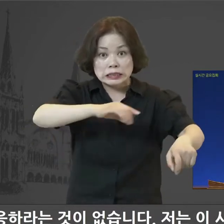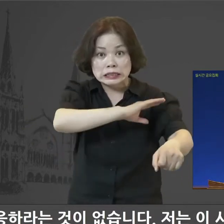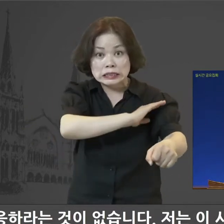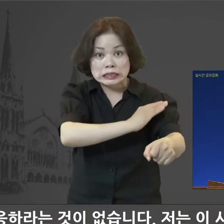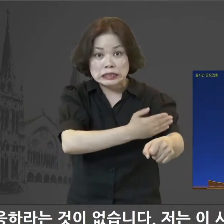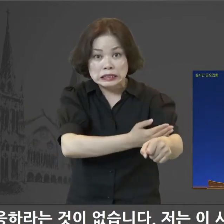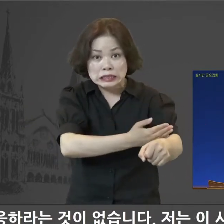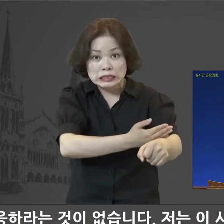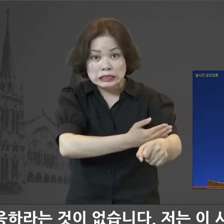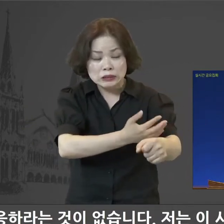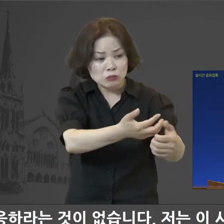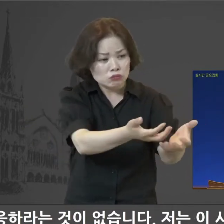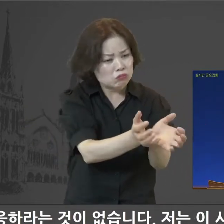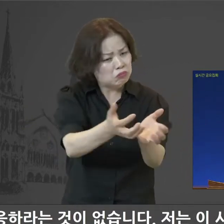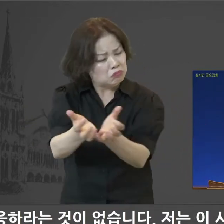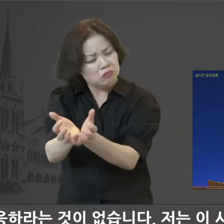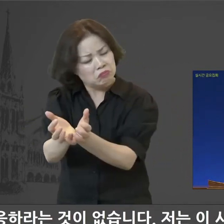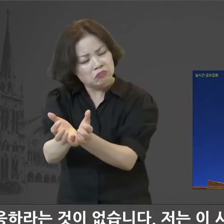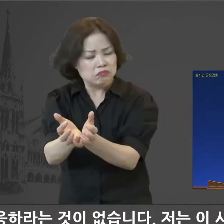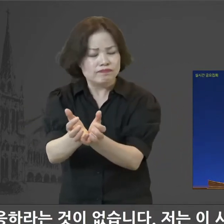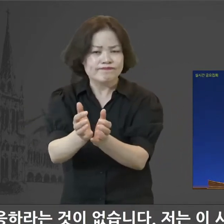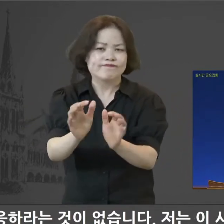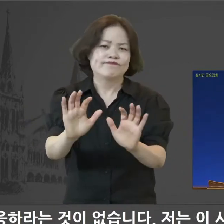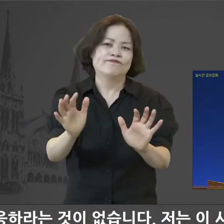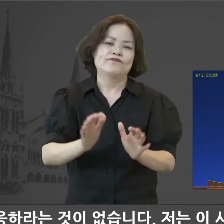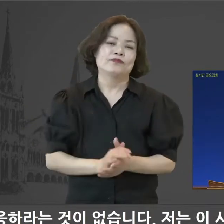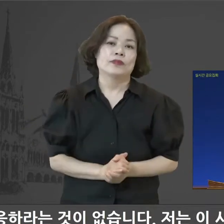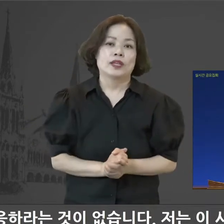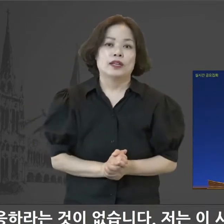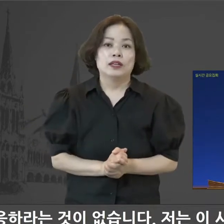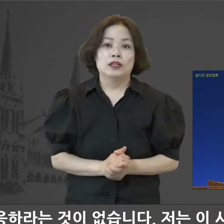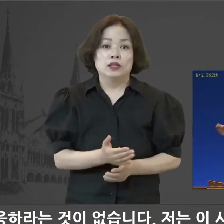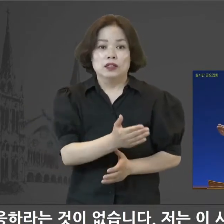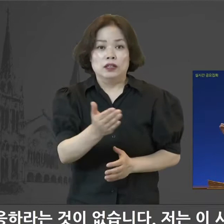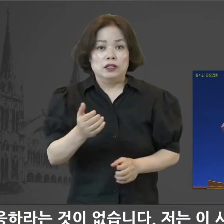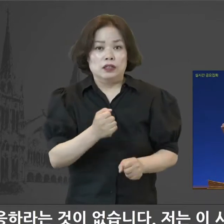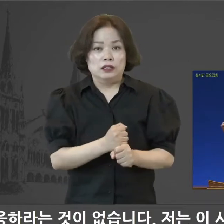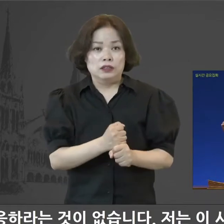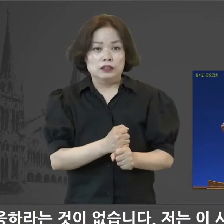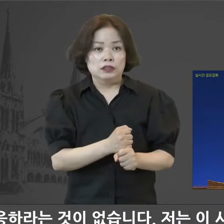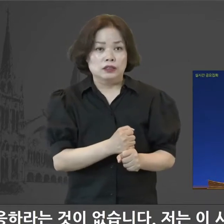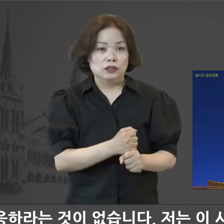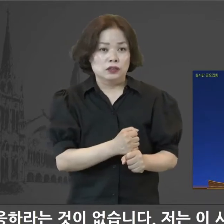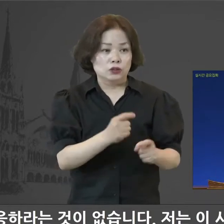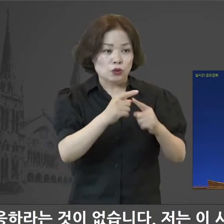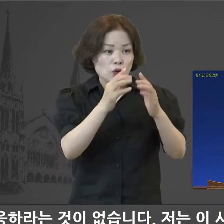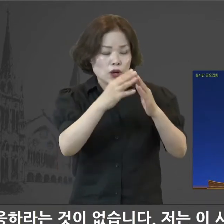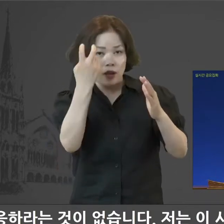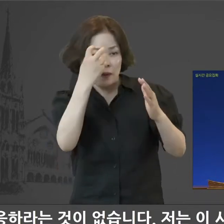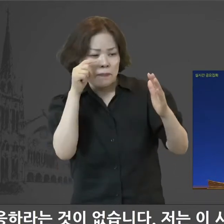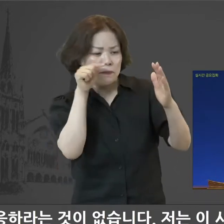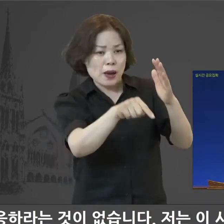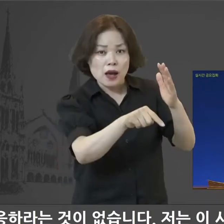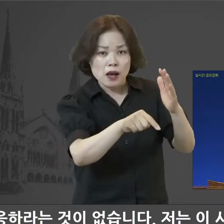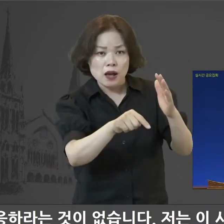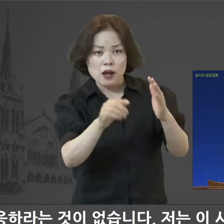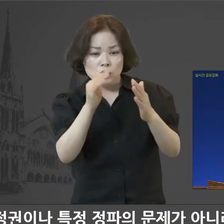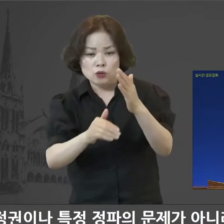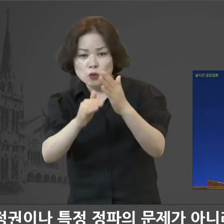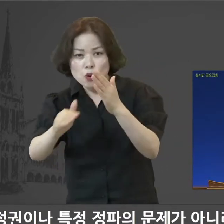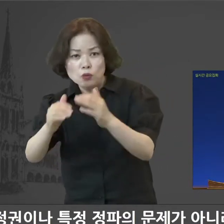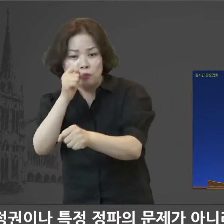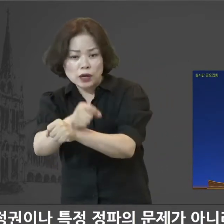특정 정파의 문제로 보지 않습니다. 여러분 잘 보세요. 교회 단속하러 온 공무원한테